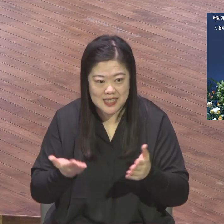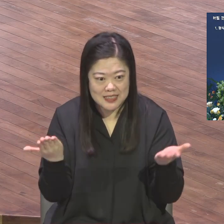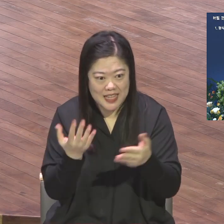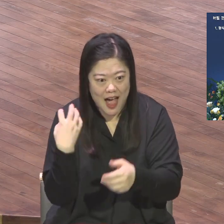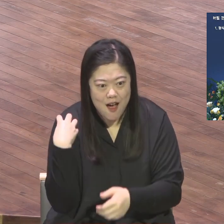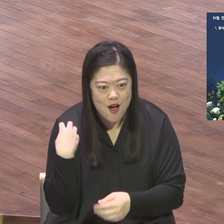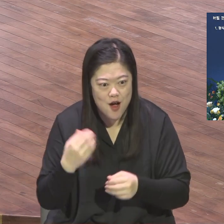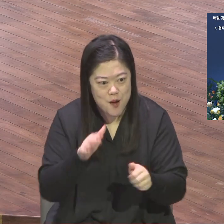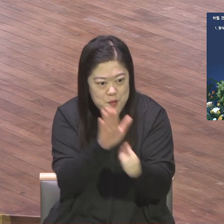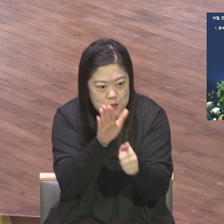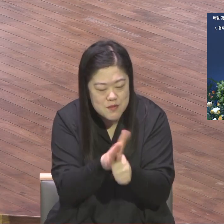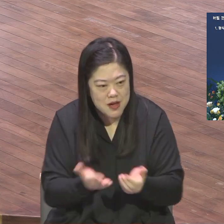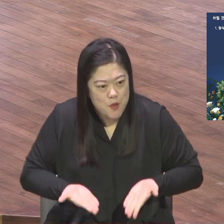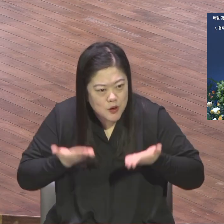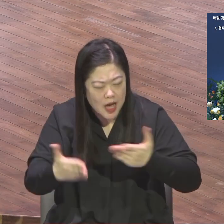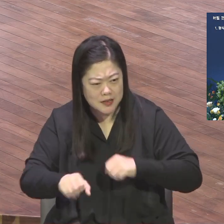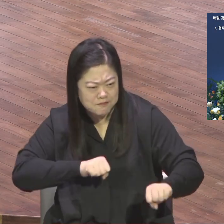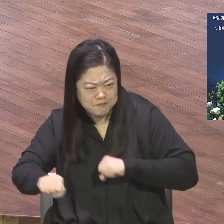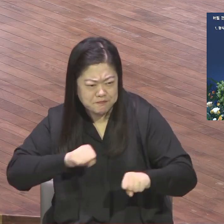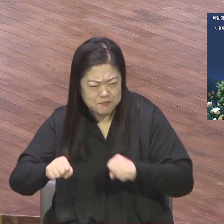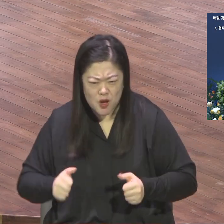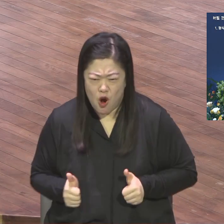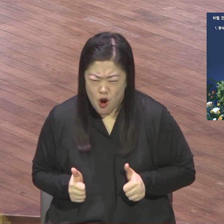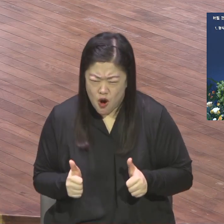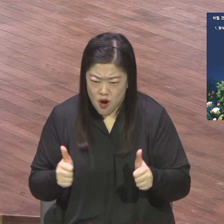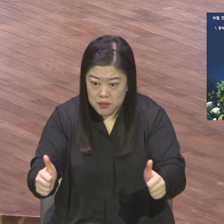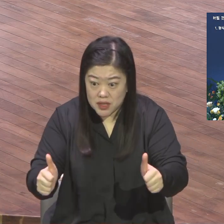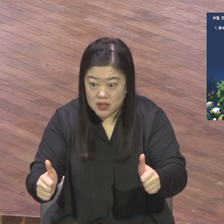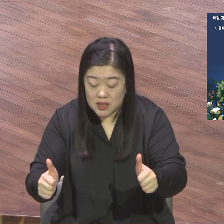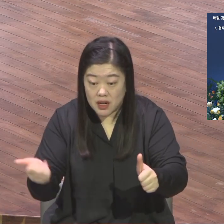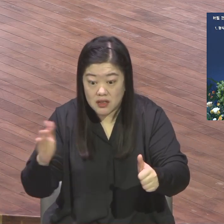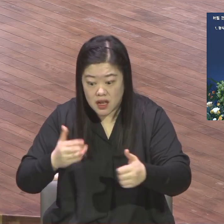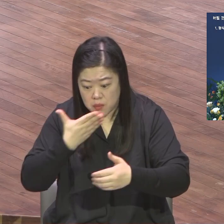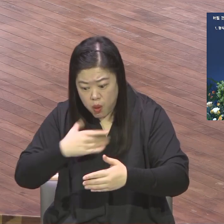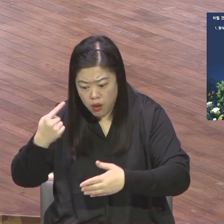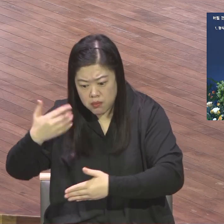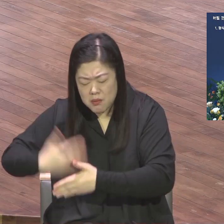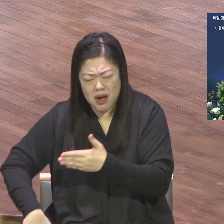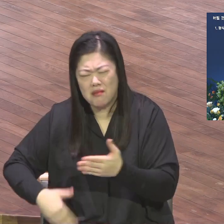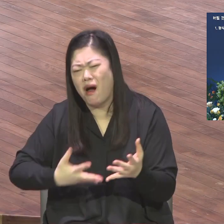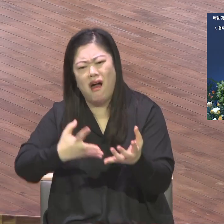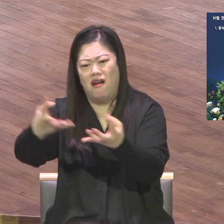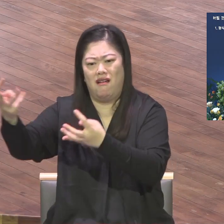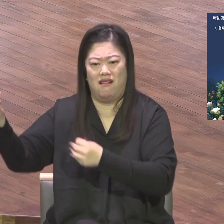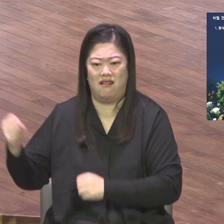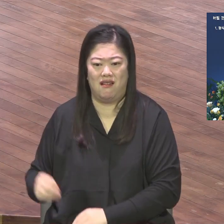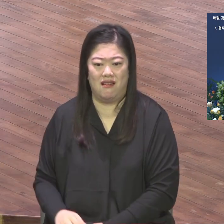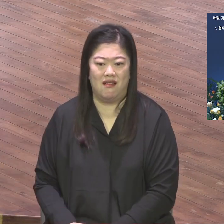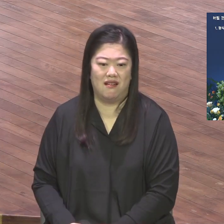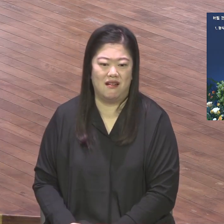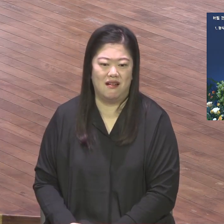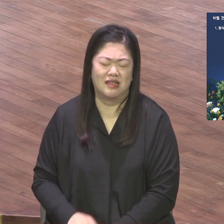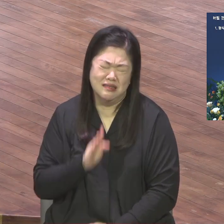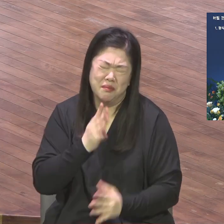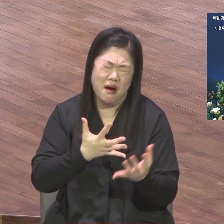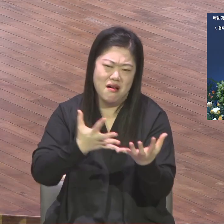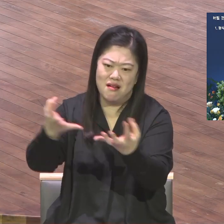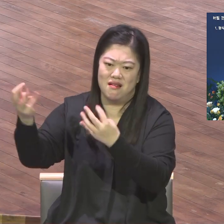열심히 합니다. 복음 모르면서 보험으로 결론 안 난